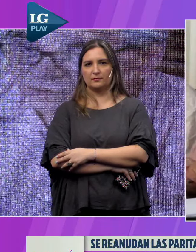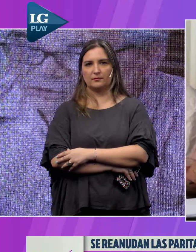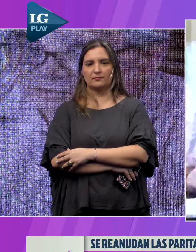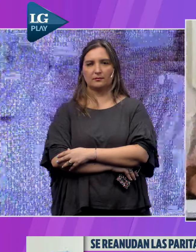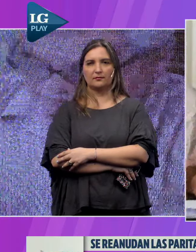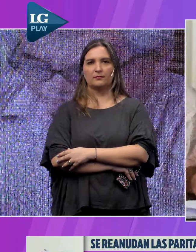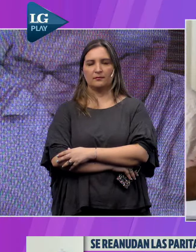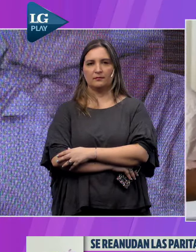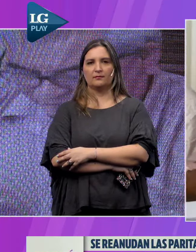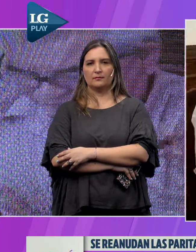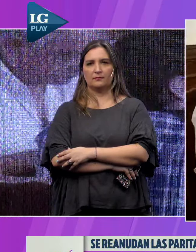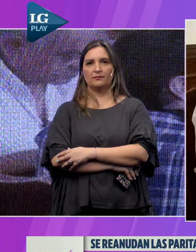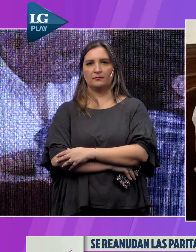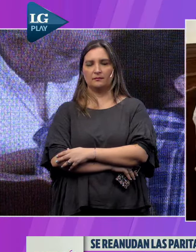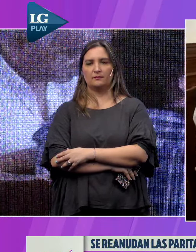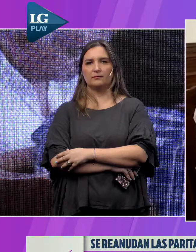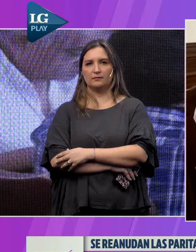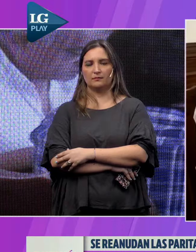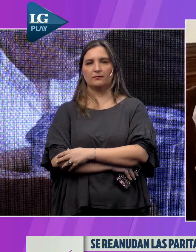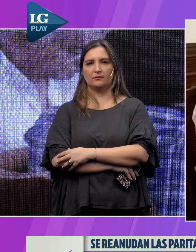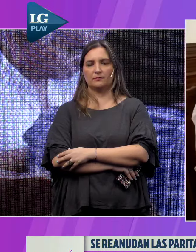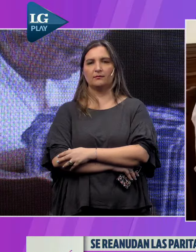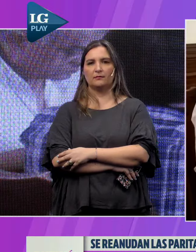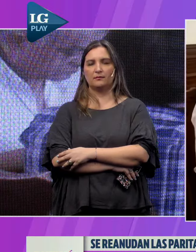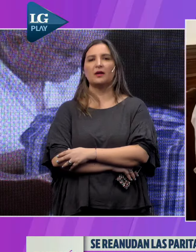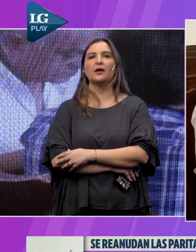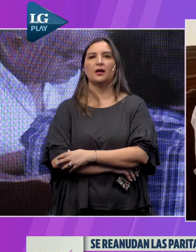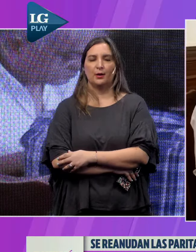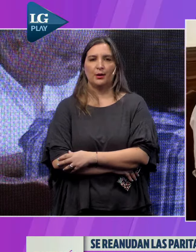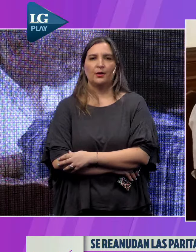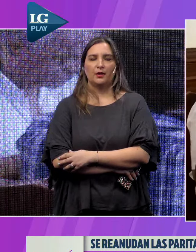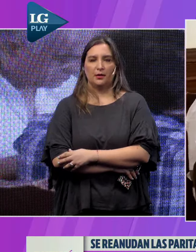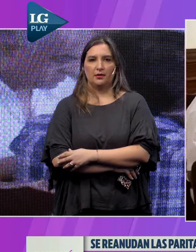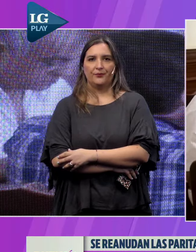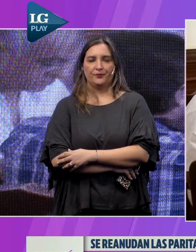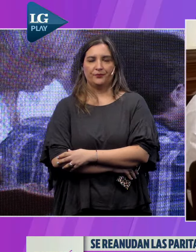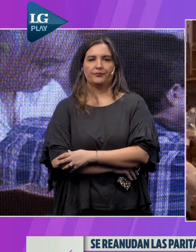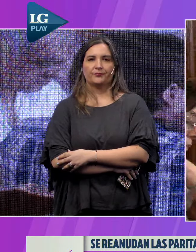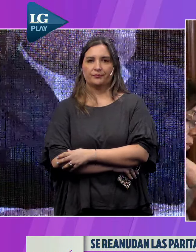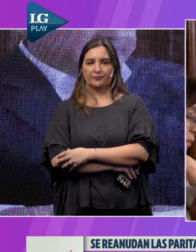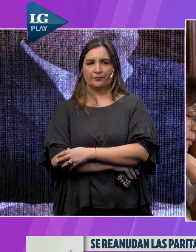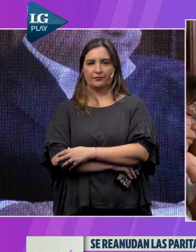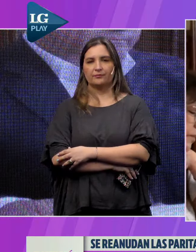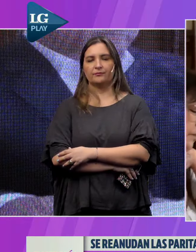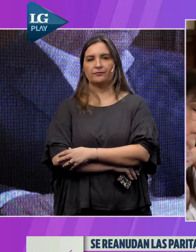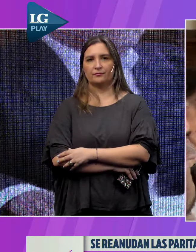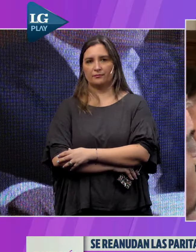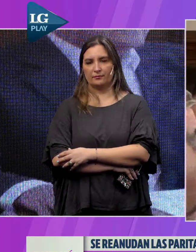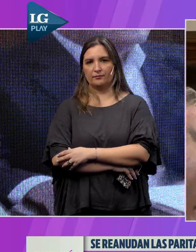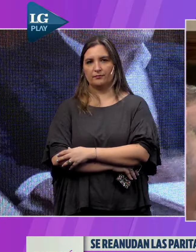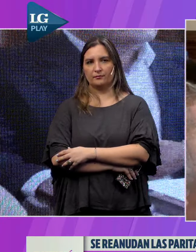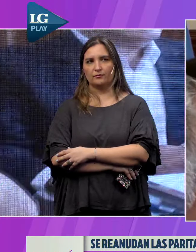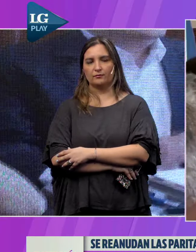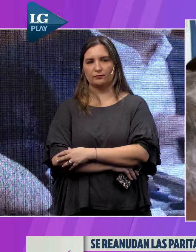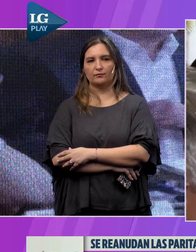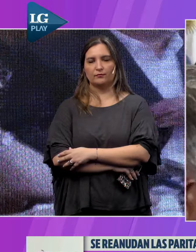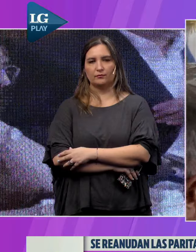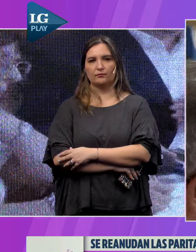darle tranquilidad y respondiendo a los pedidos de los gremios de que se trabaje en la paz y planta permanente en aquellos casos que